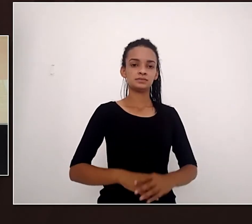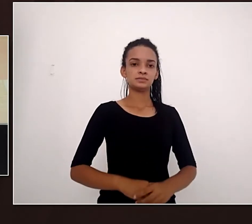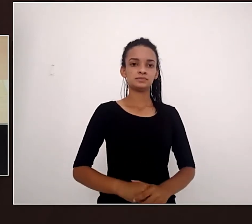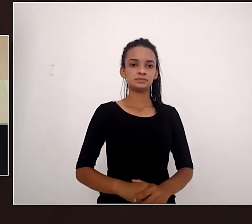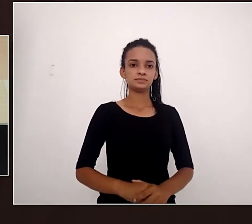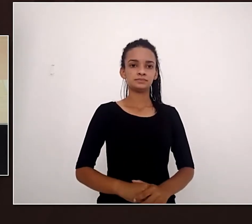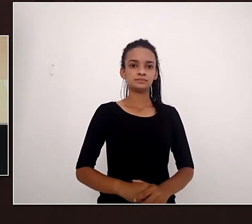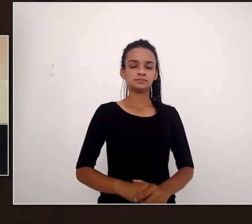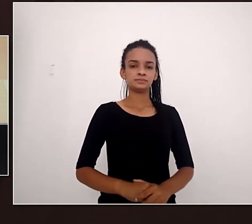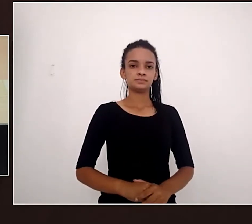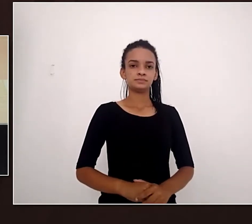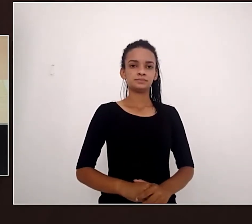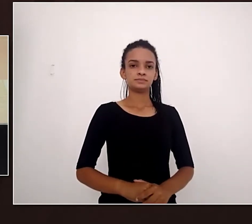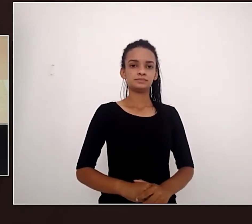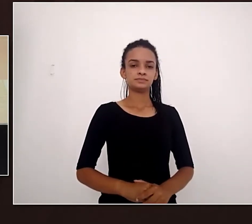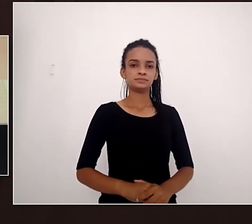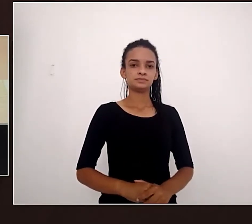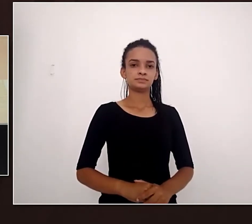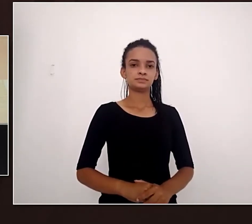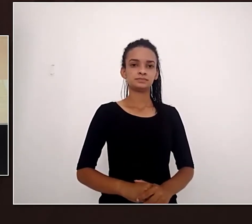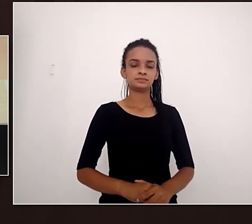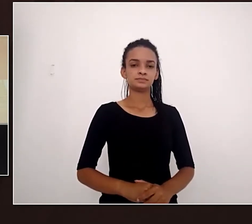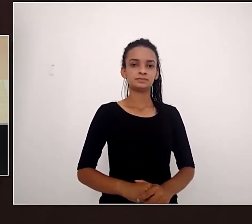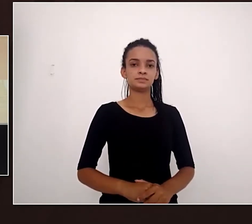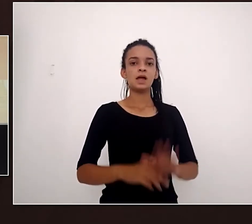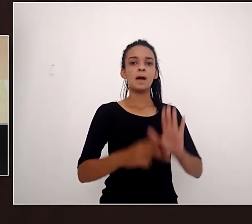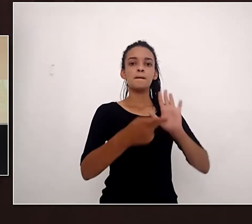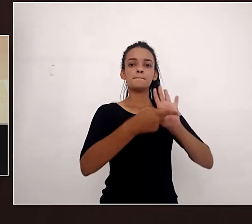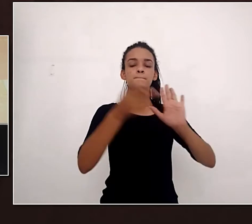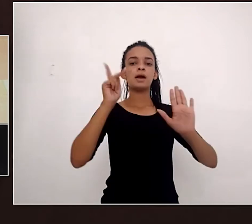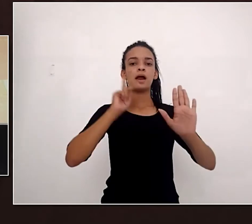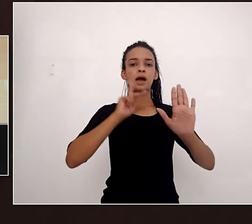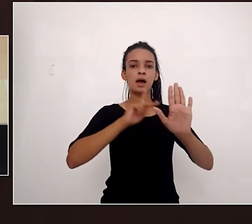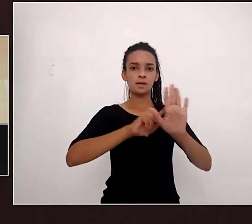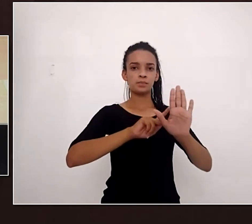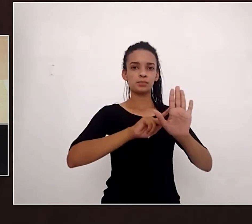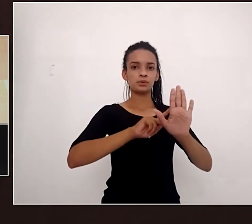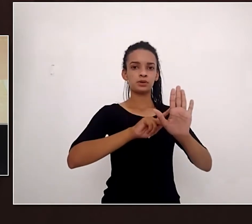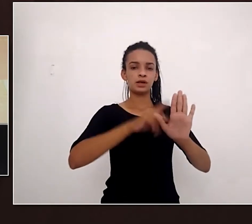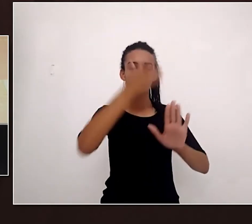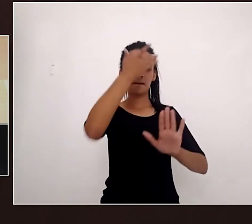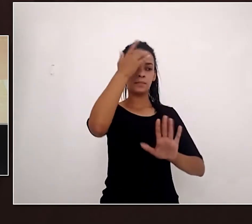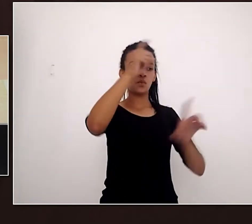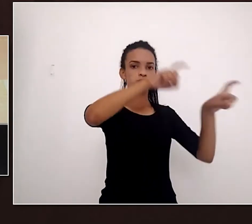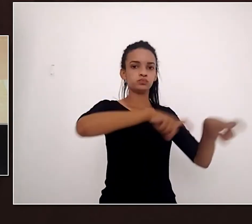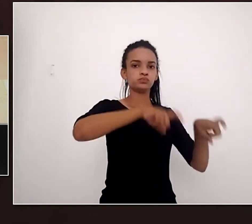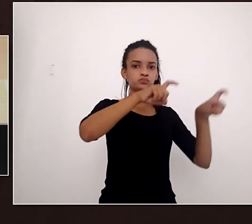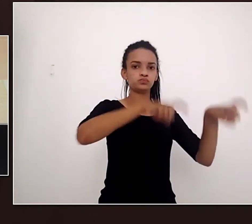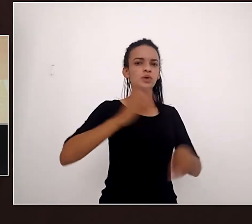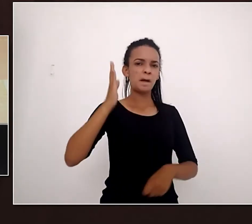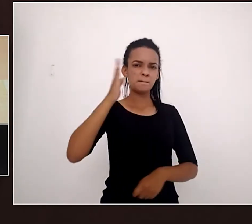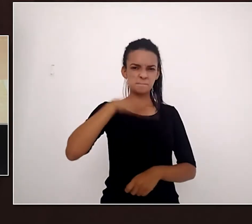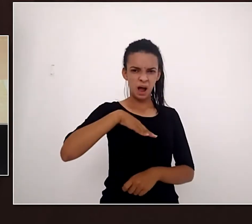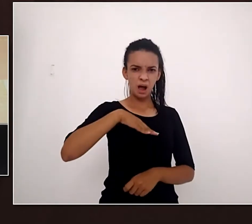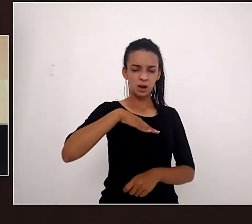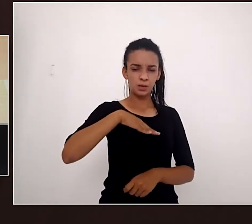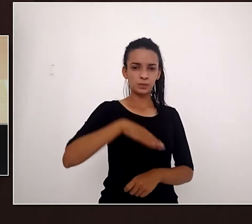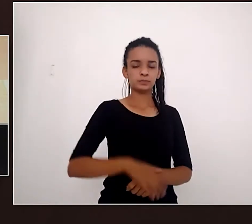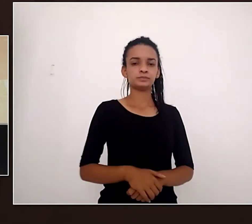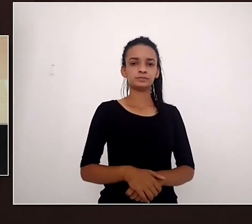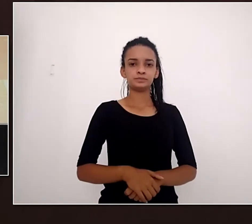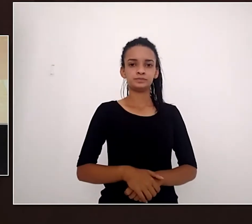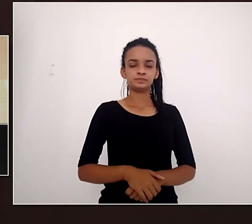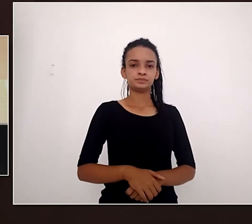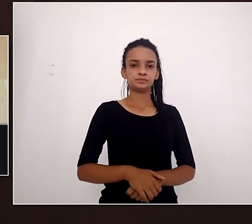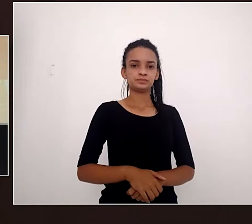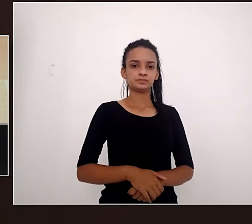É a parábola dos lavradores maus, né? Aqui refere, na verdade, ao povo de Israel, o povo judeu, né? Então, versículo